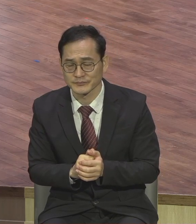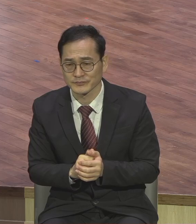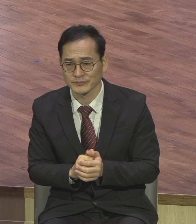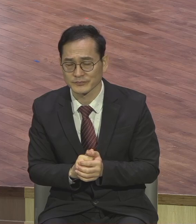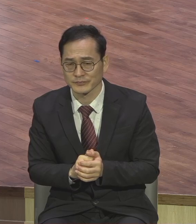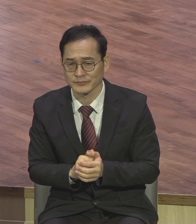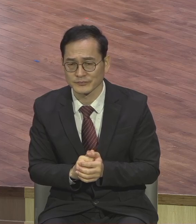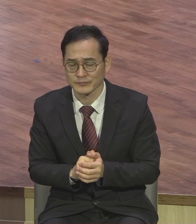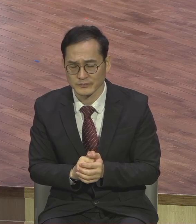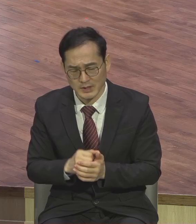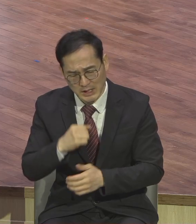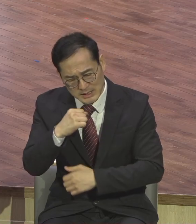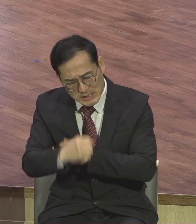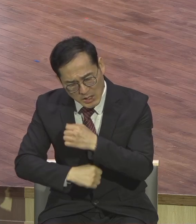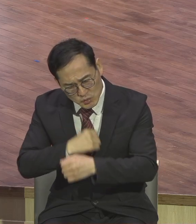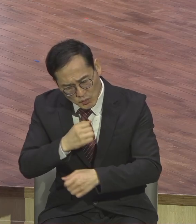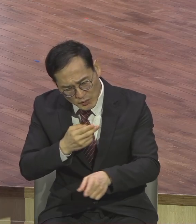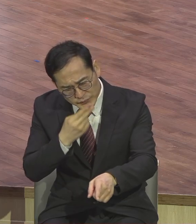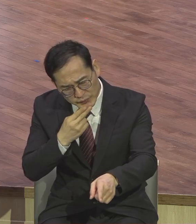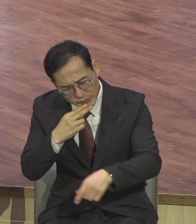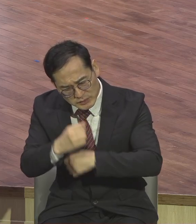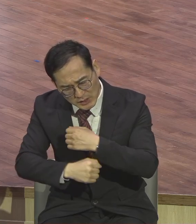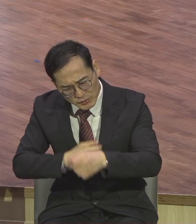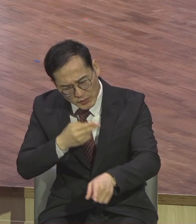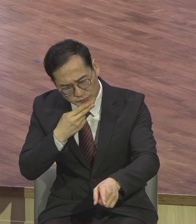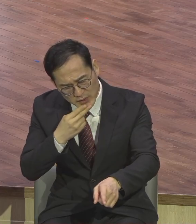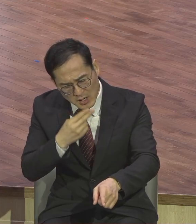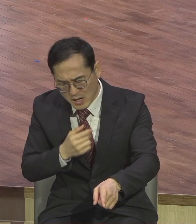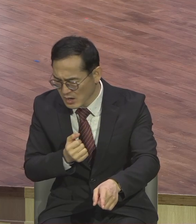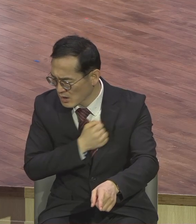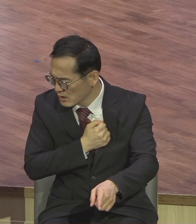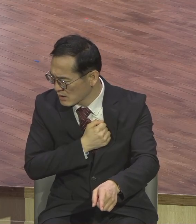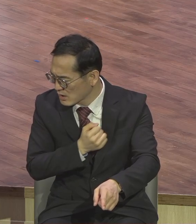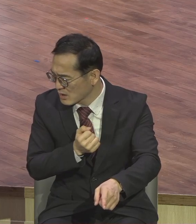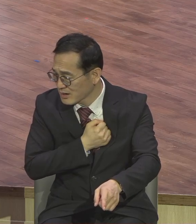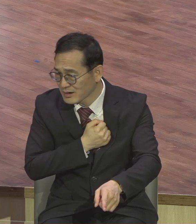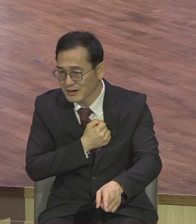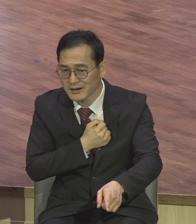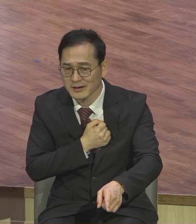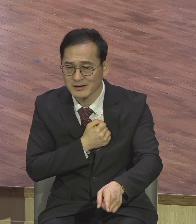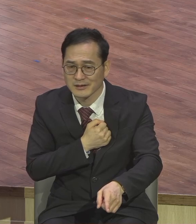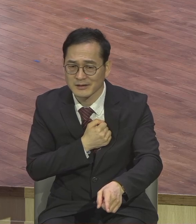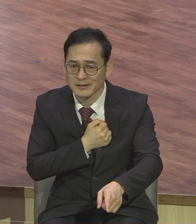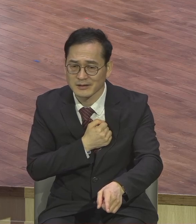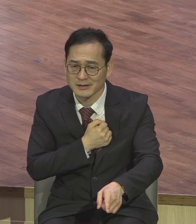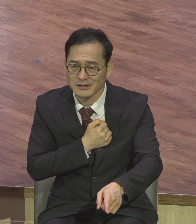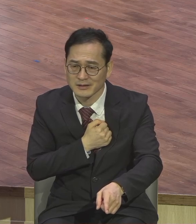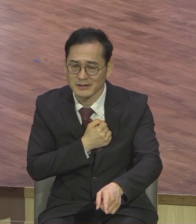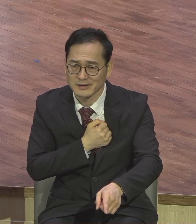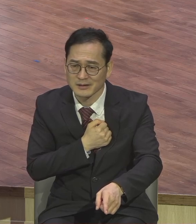자유함을 누리지 못하는 것만큼 억울한 것이 없습니다.